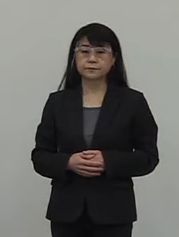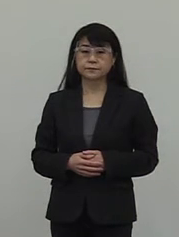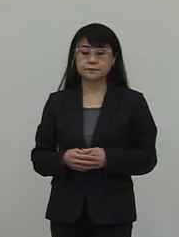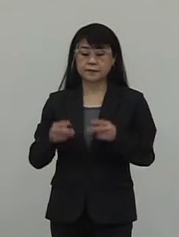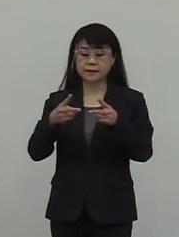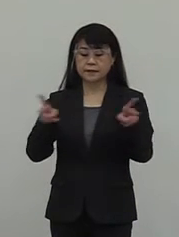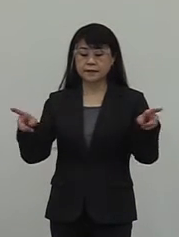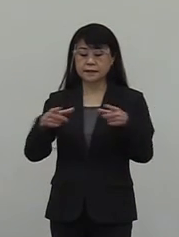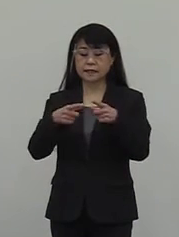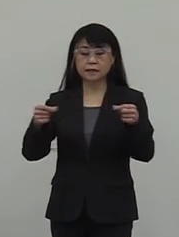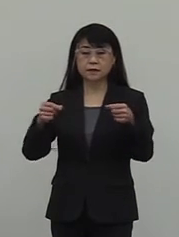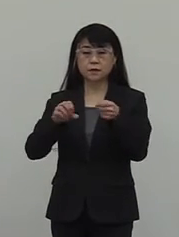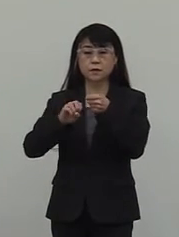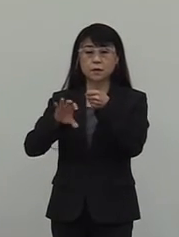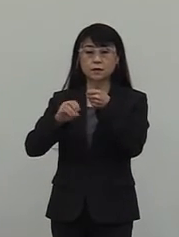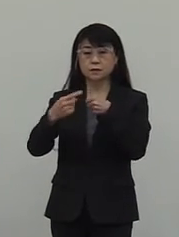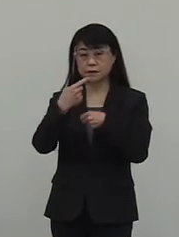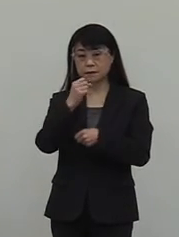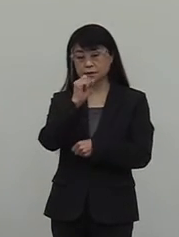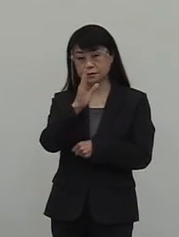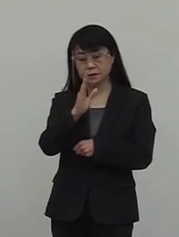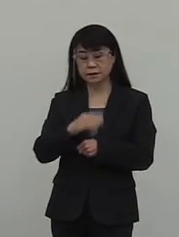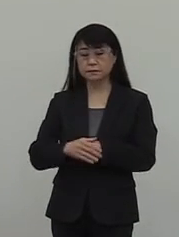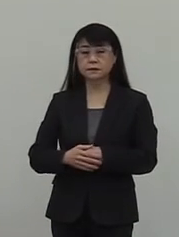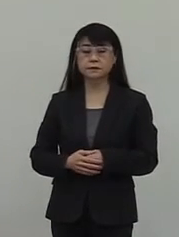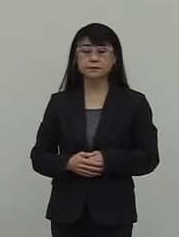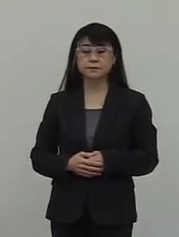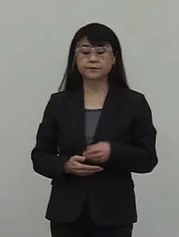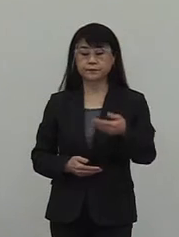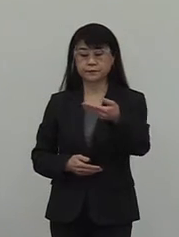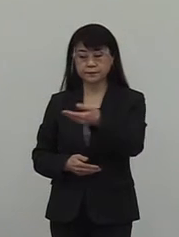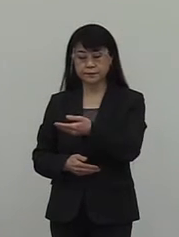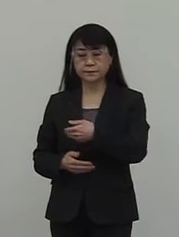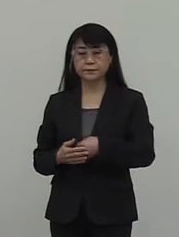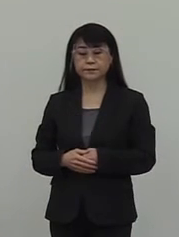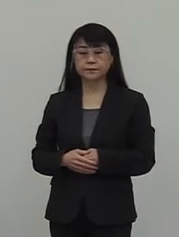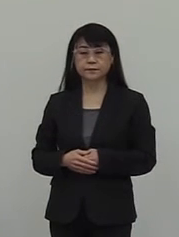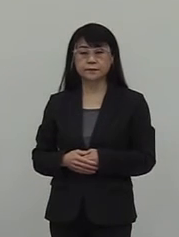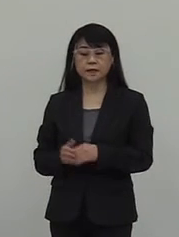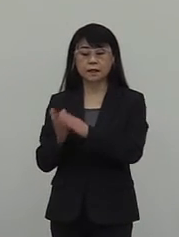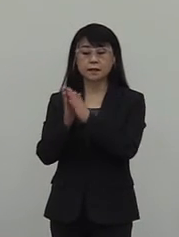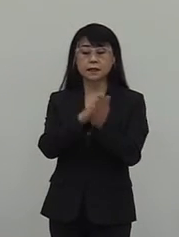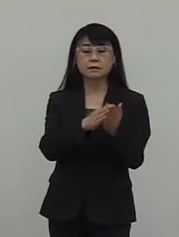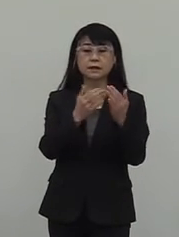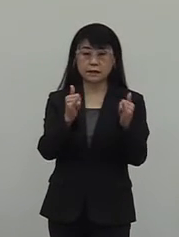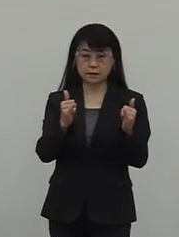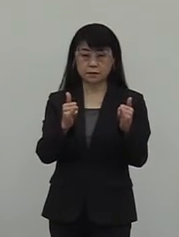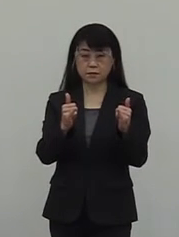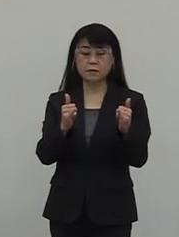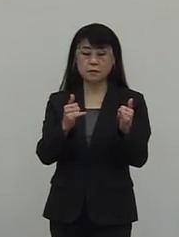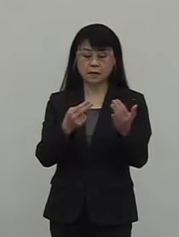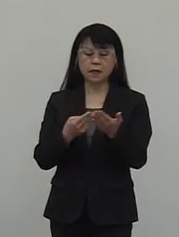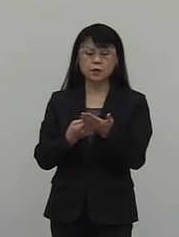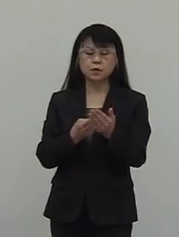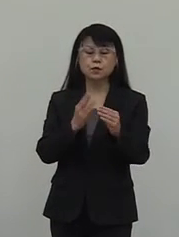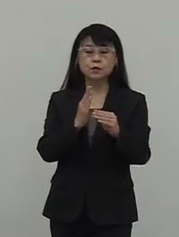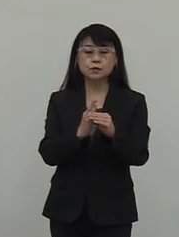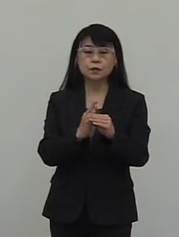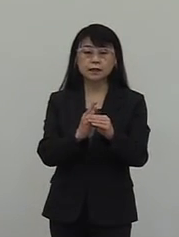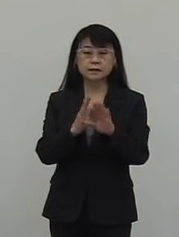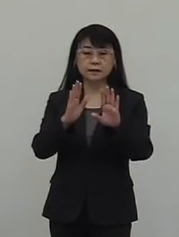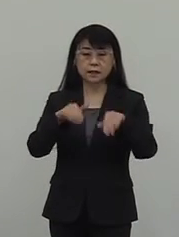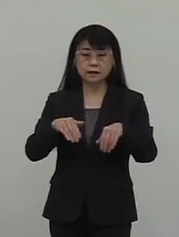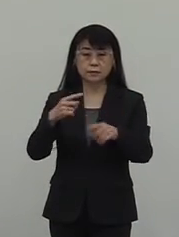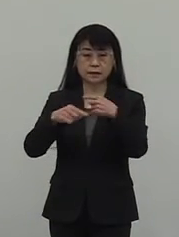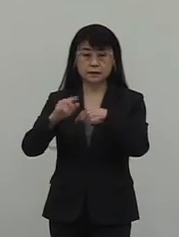北日本放送和家です。よろしくお願いします。亡くなられた方なんですが、まあ、入院中ということだったんですが、これ重症